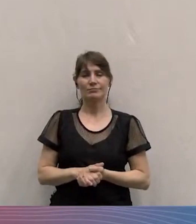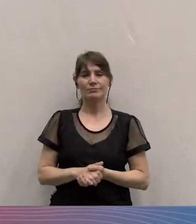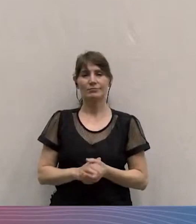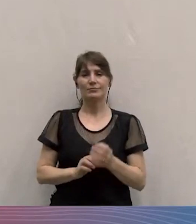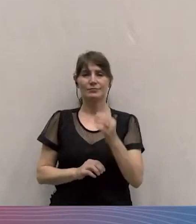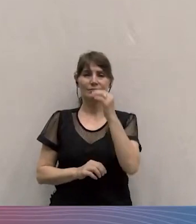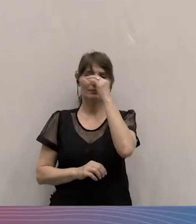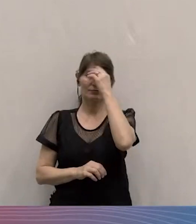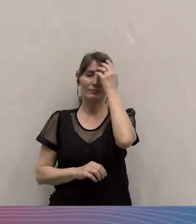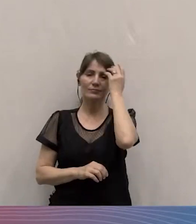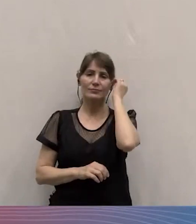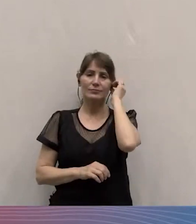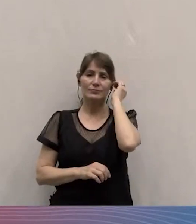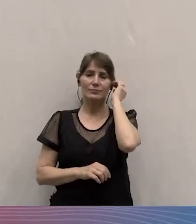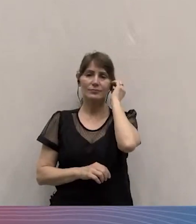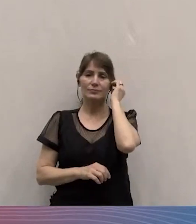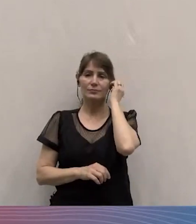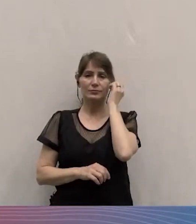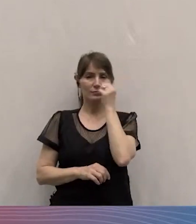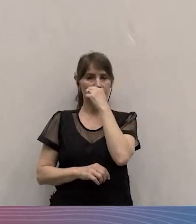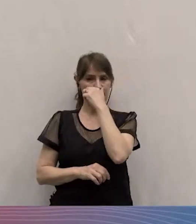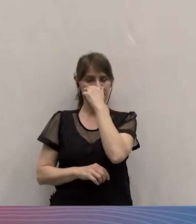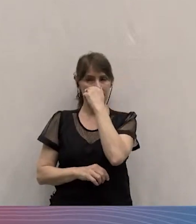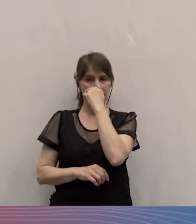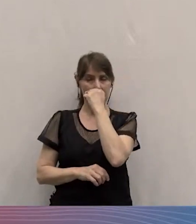Preciso terminar.